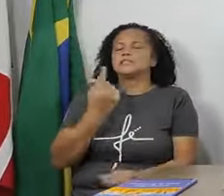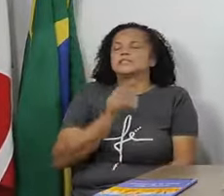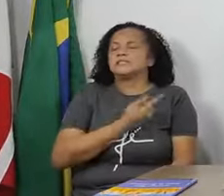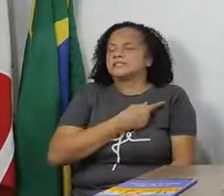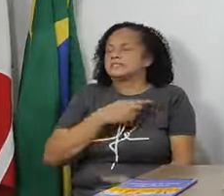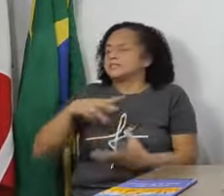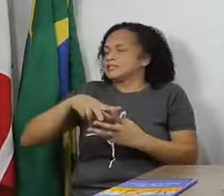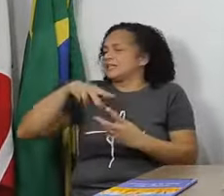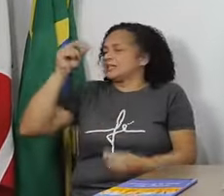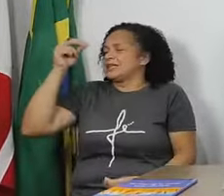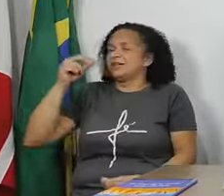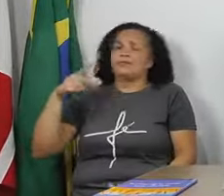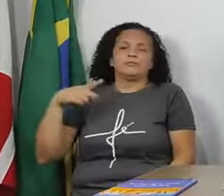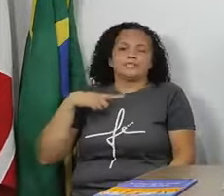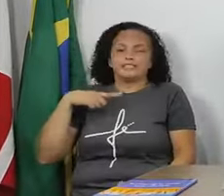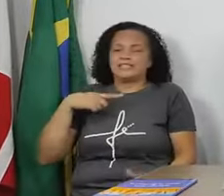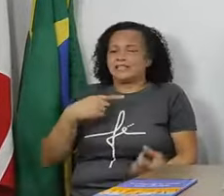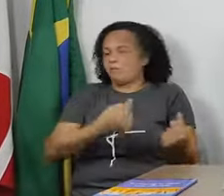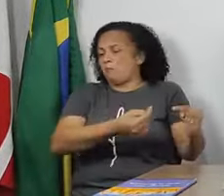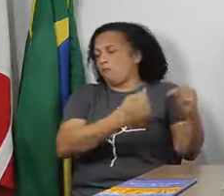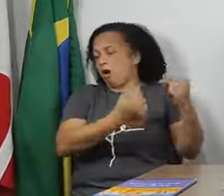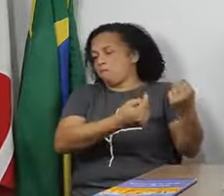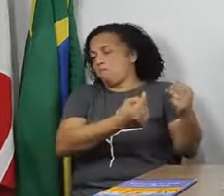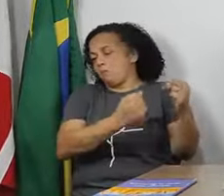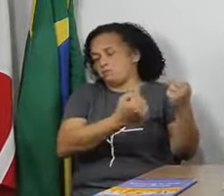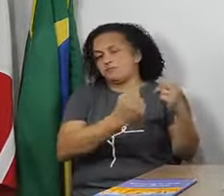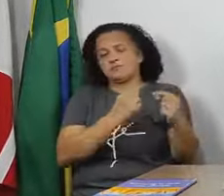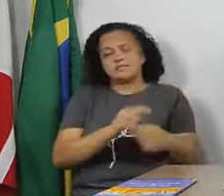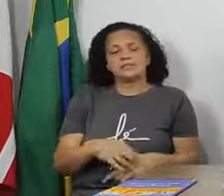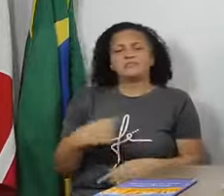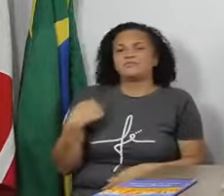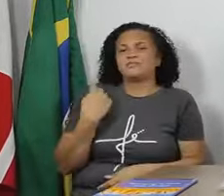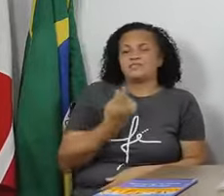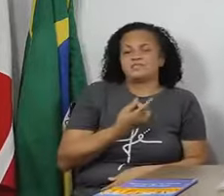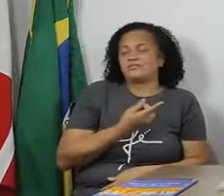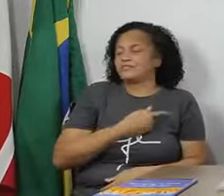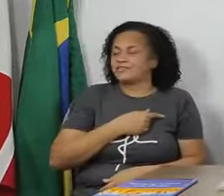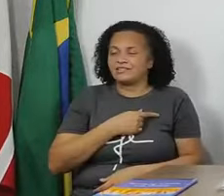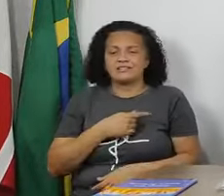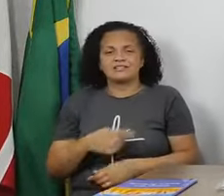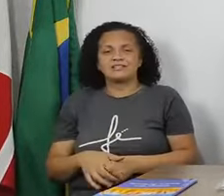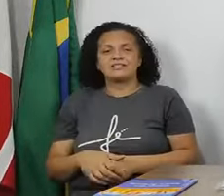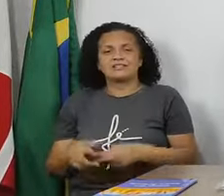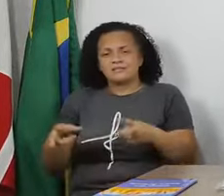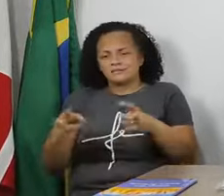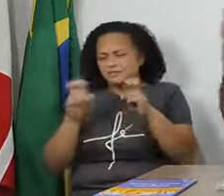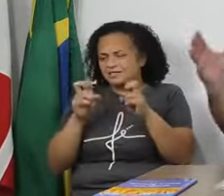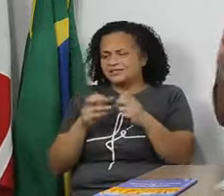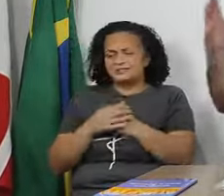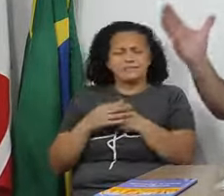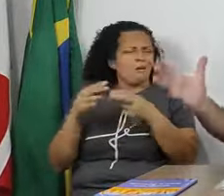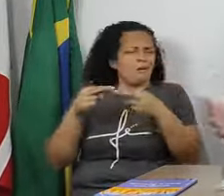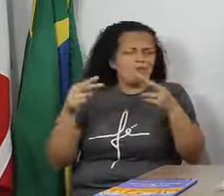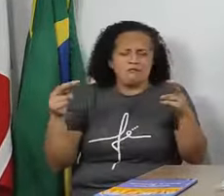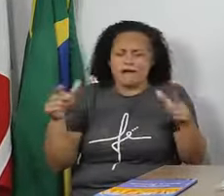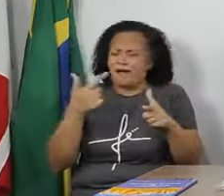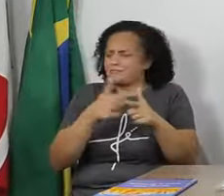é atacada nesse momento. Nós nos deparamos, né, com tribulações,